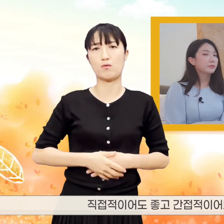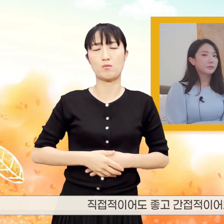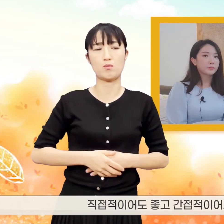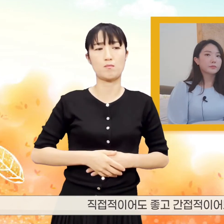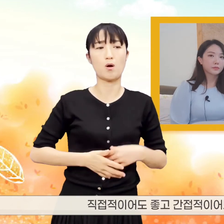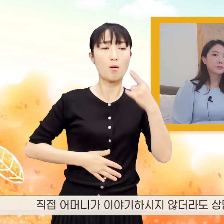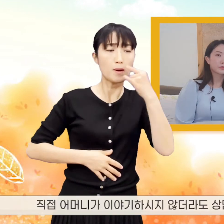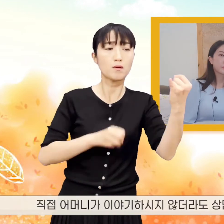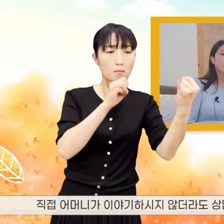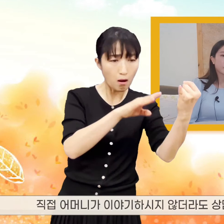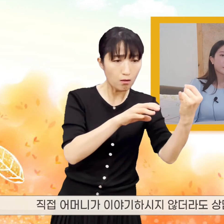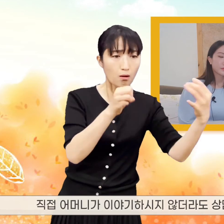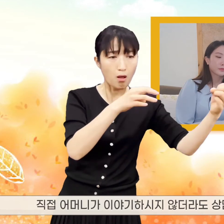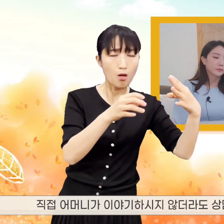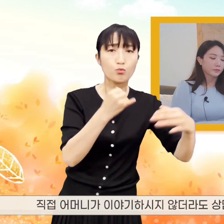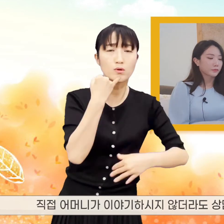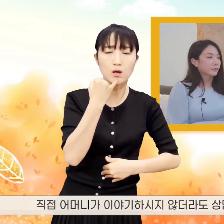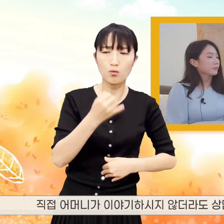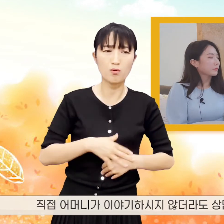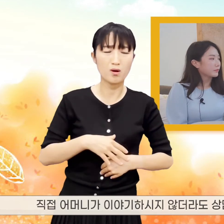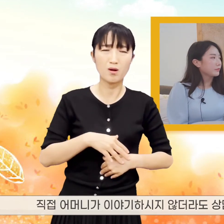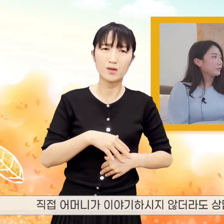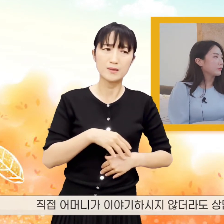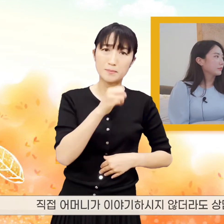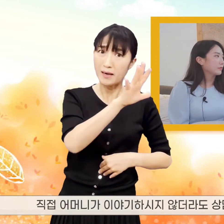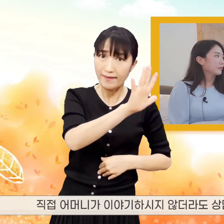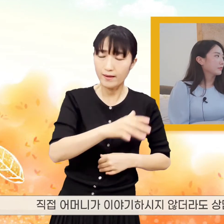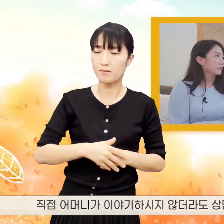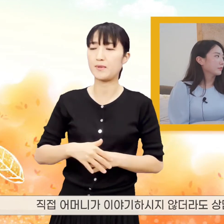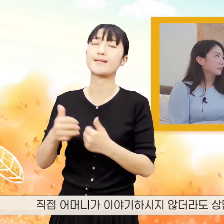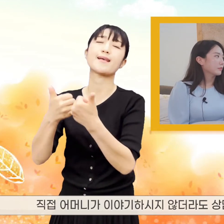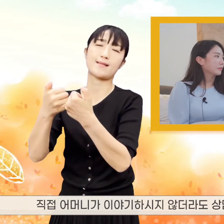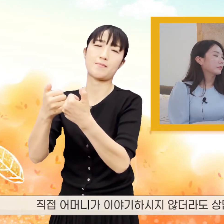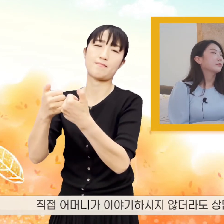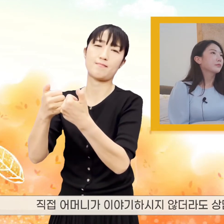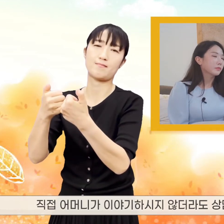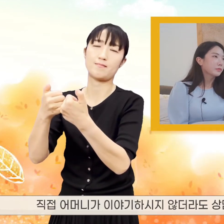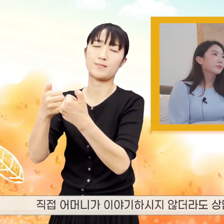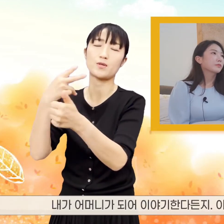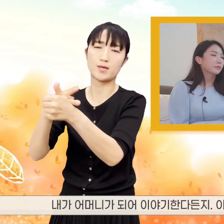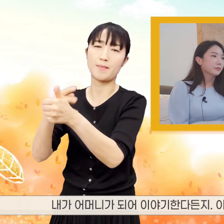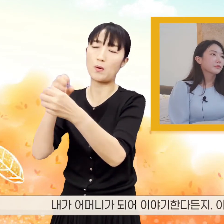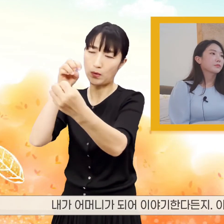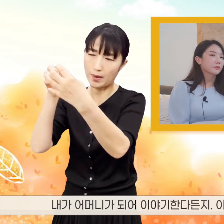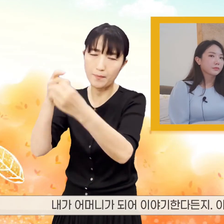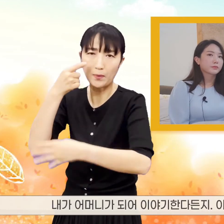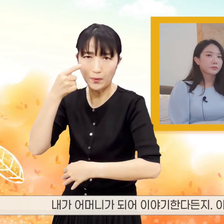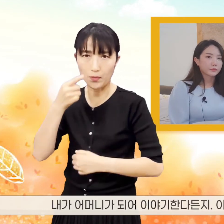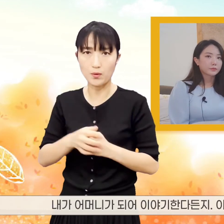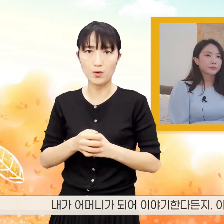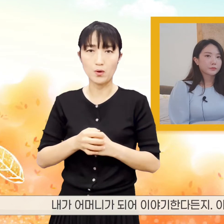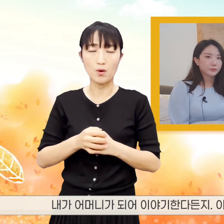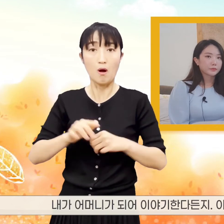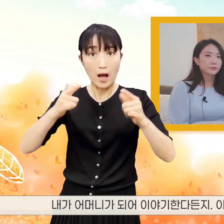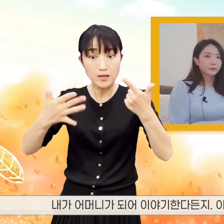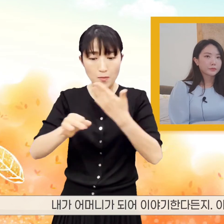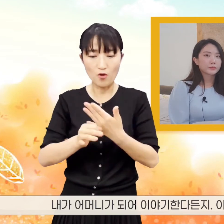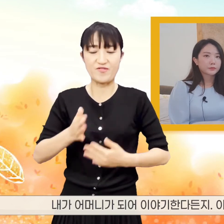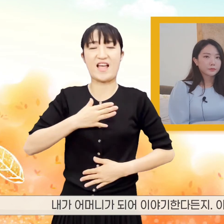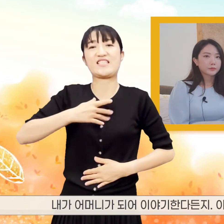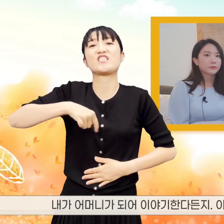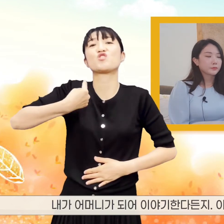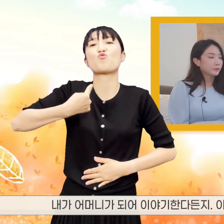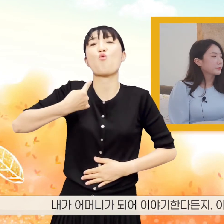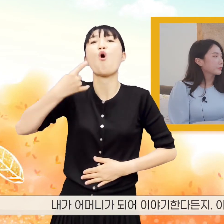괜찮아요. 직접 어머니가 얘기하시지 않더라도 상담자를 통해서 듣는다라든지 아니면 내가 다시 어머니가 돼서